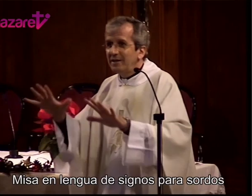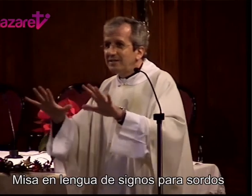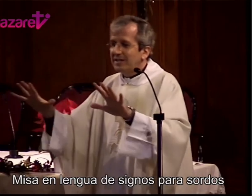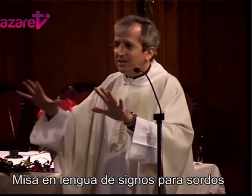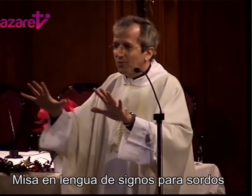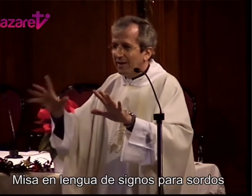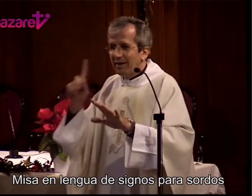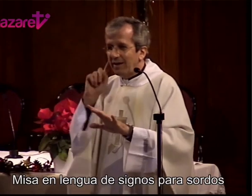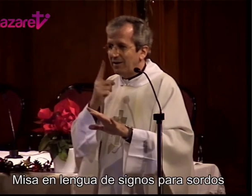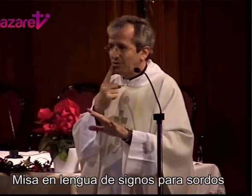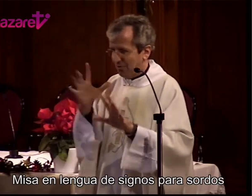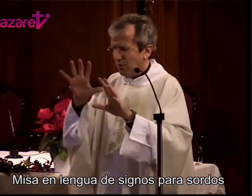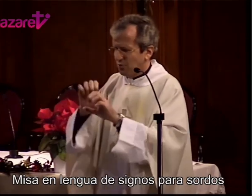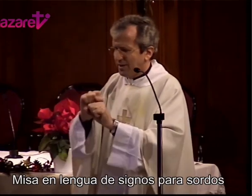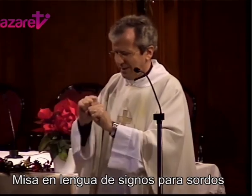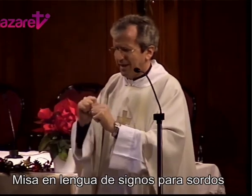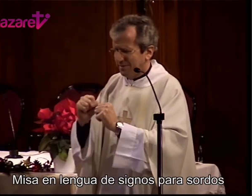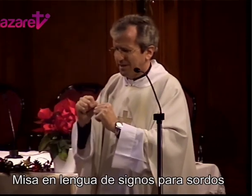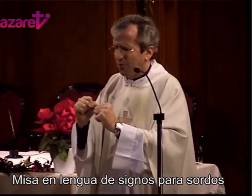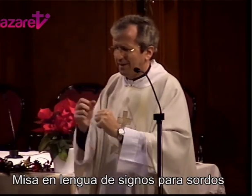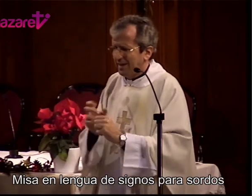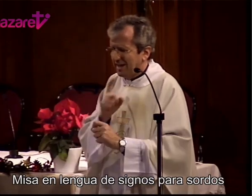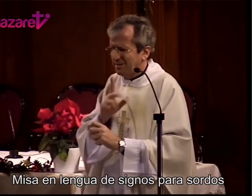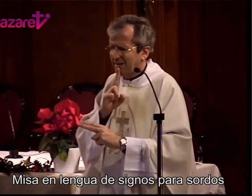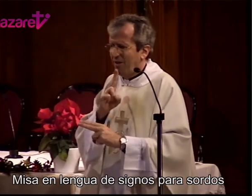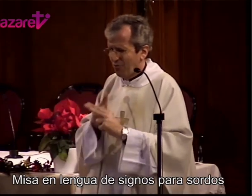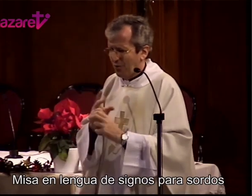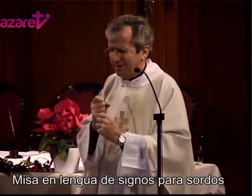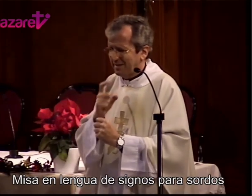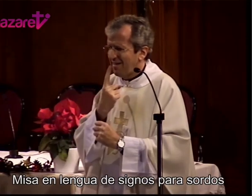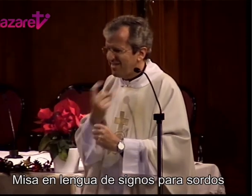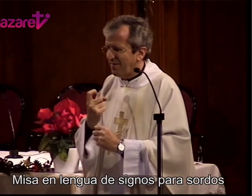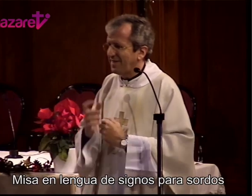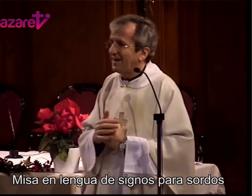se sitúan. El sordo, la oscuridad es más fuerte, es más dura, es más difícil.